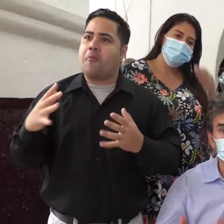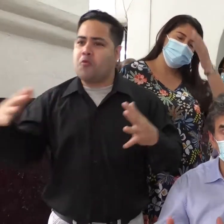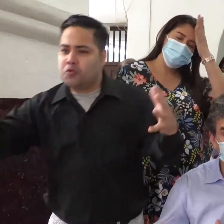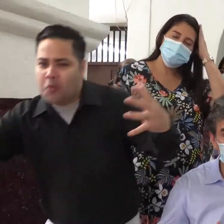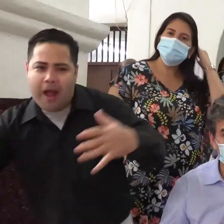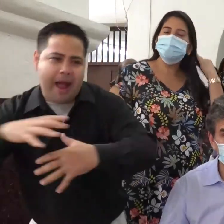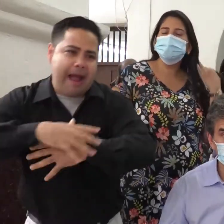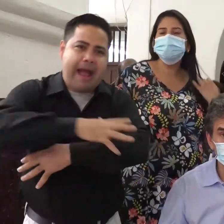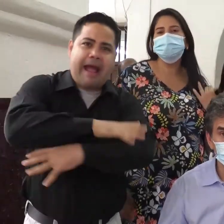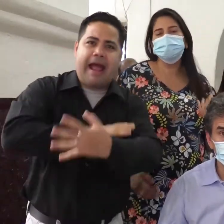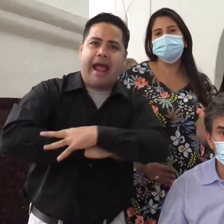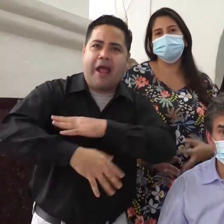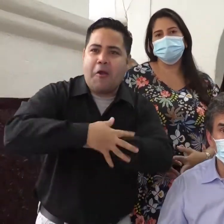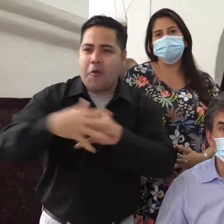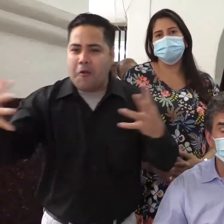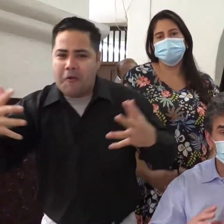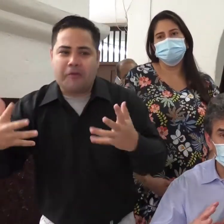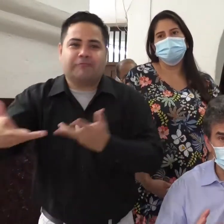etcétera, etcétera.